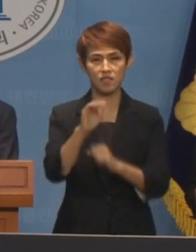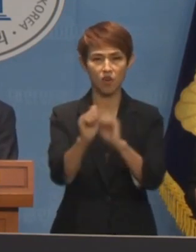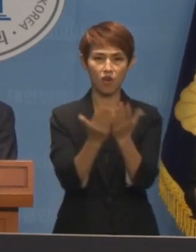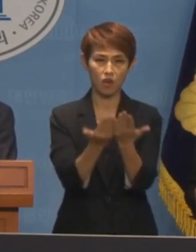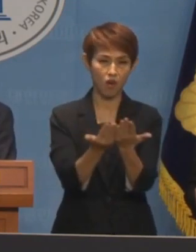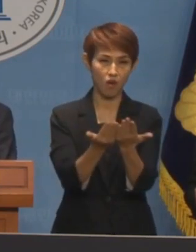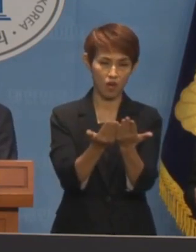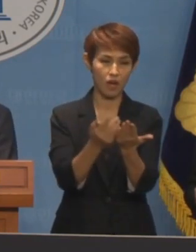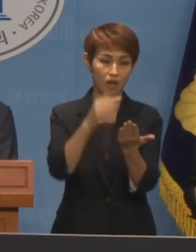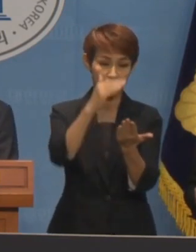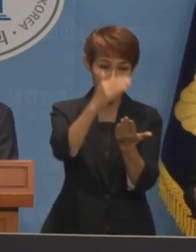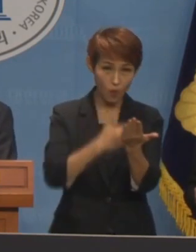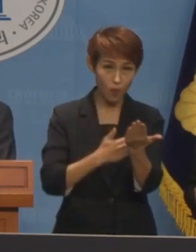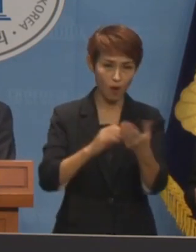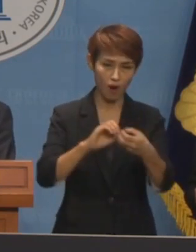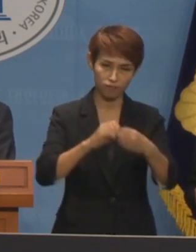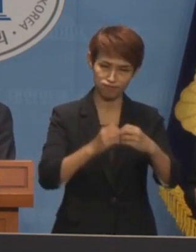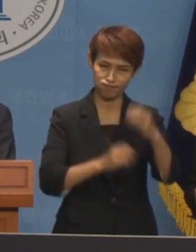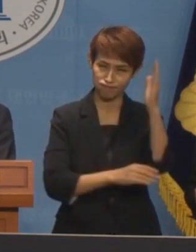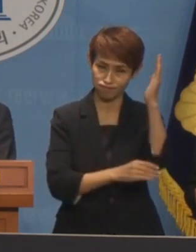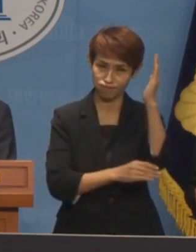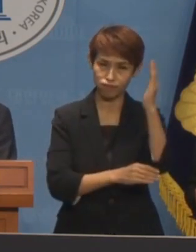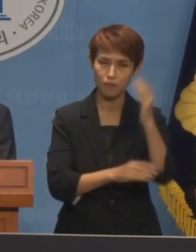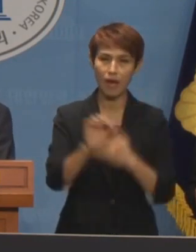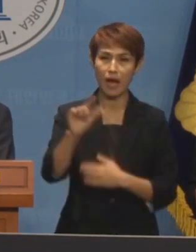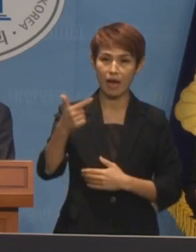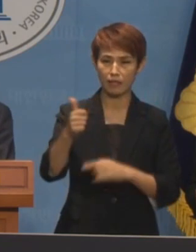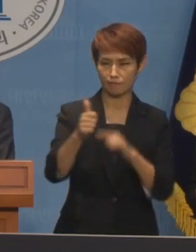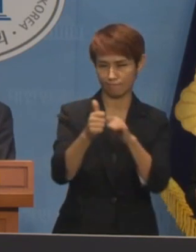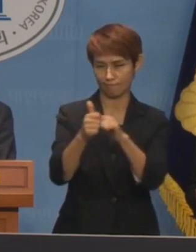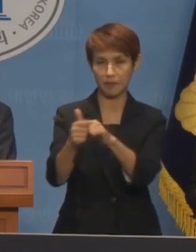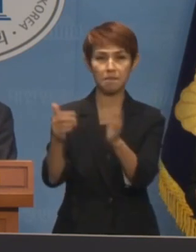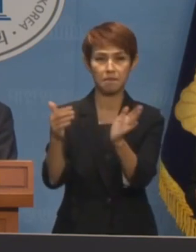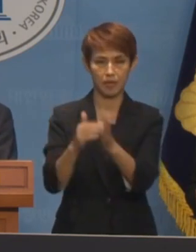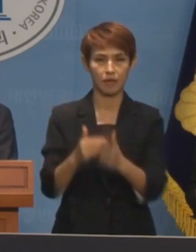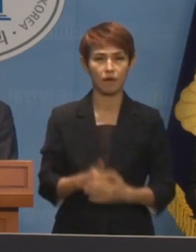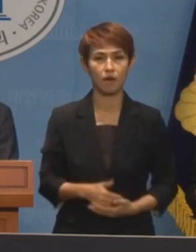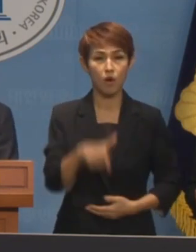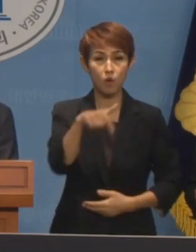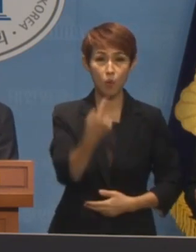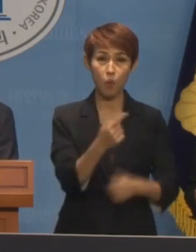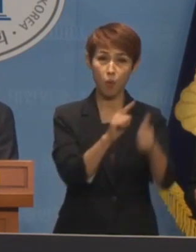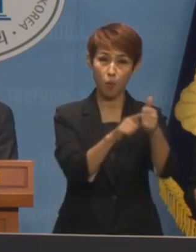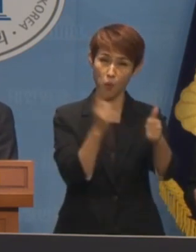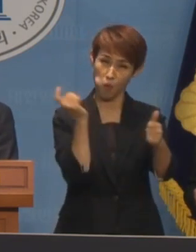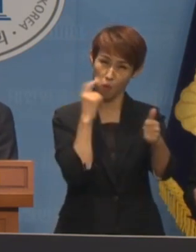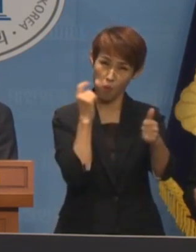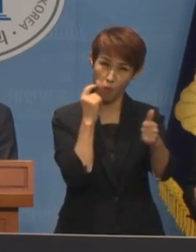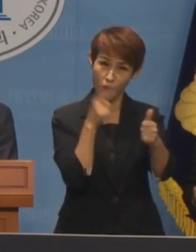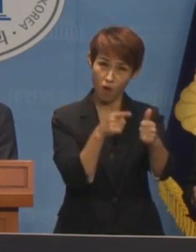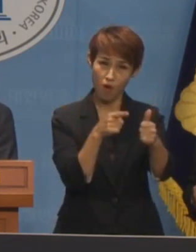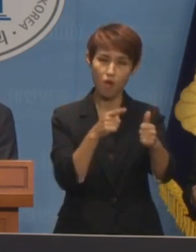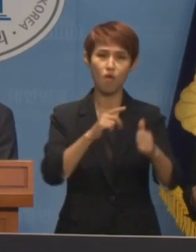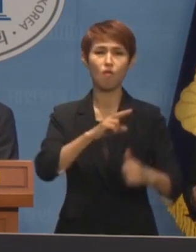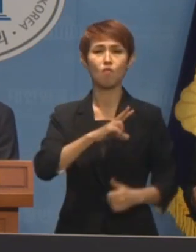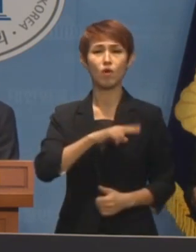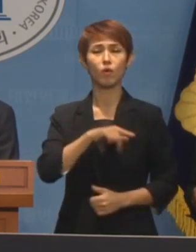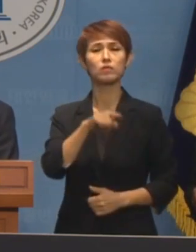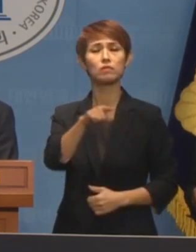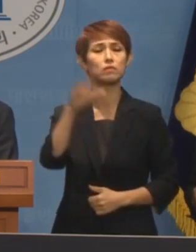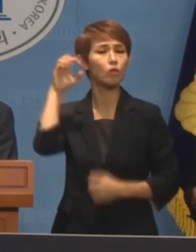왜곡되게 해석하면서 후보자를 압박하였습니다. 고 의원이 거짓말했다면 국회의원은